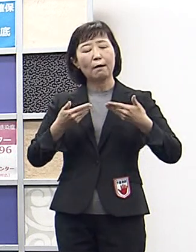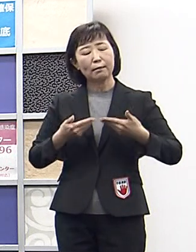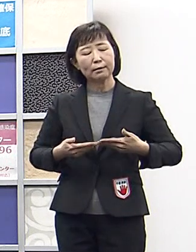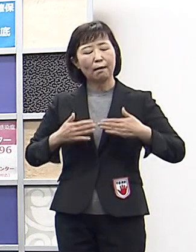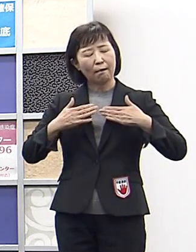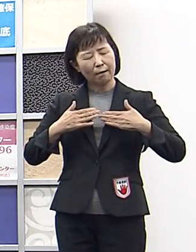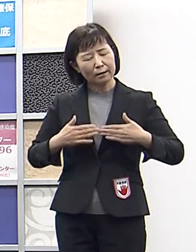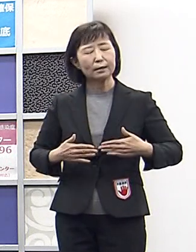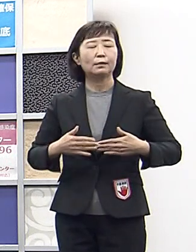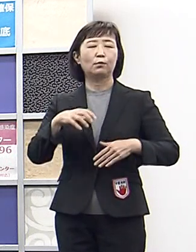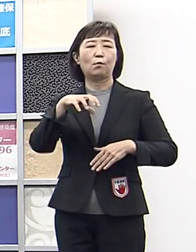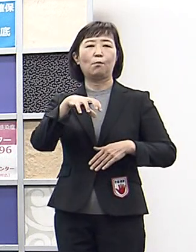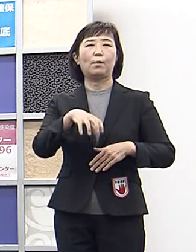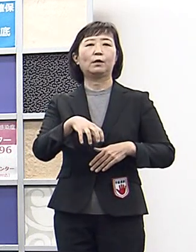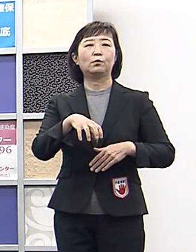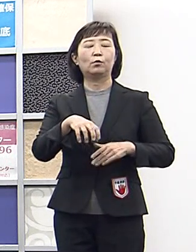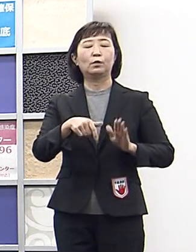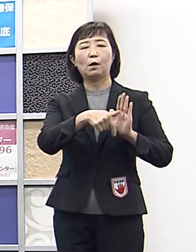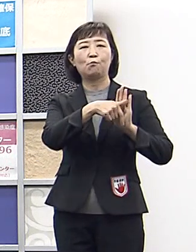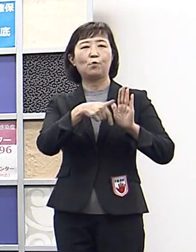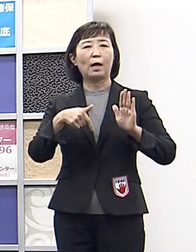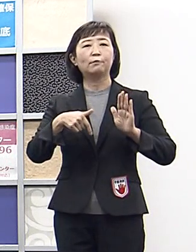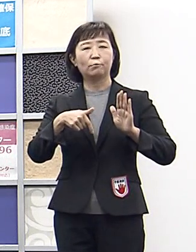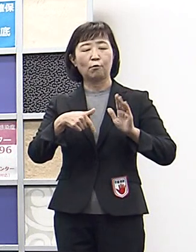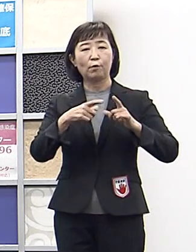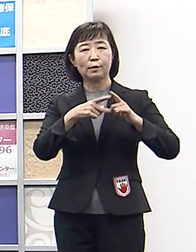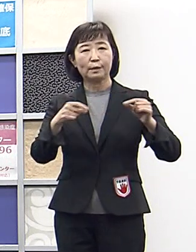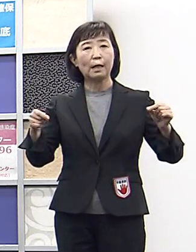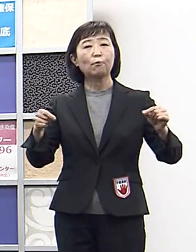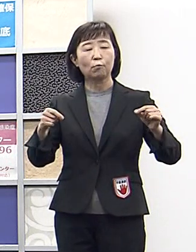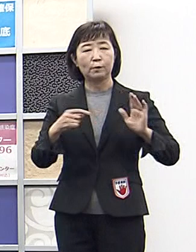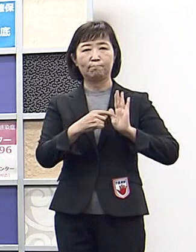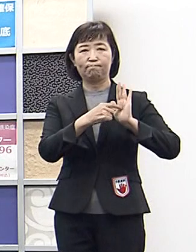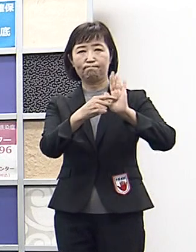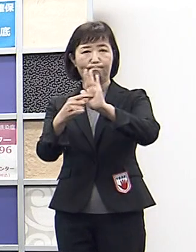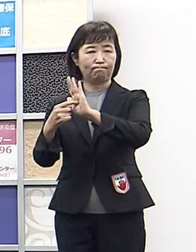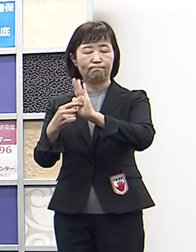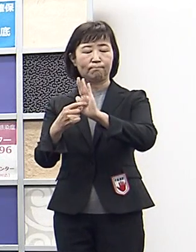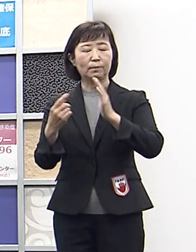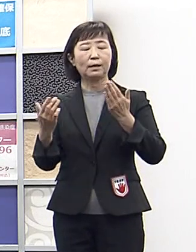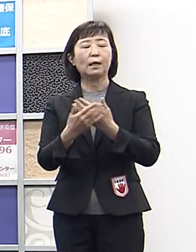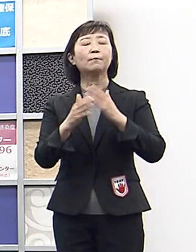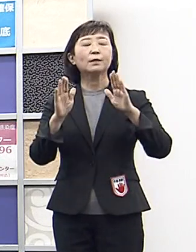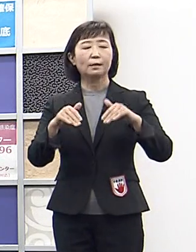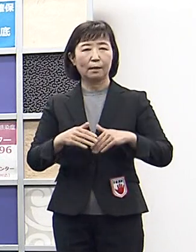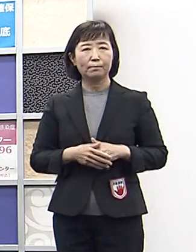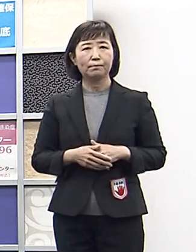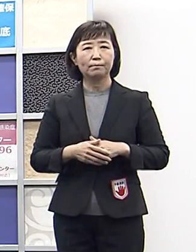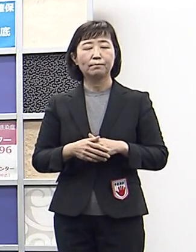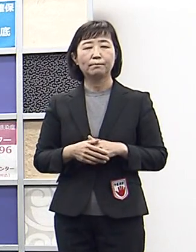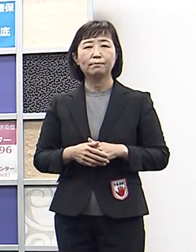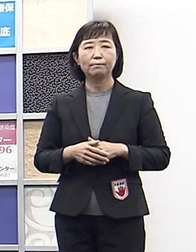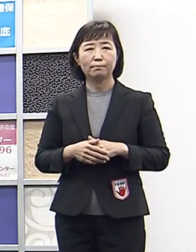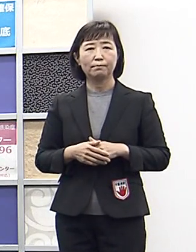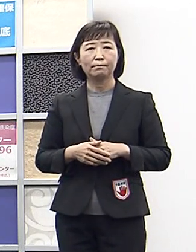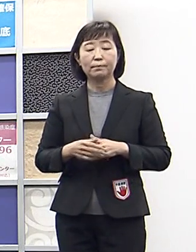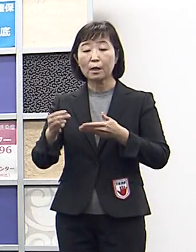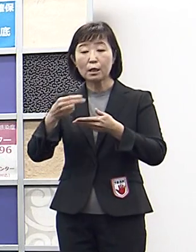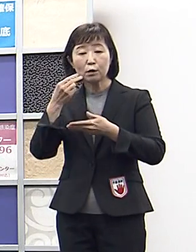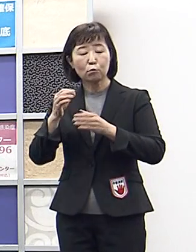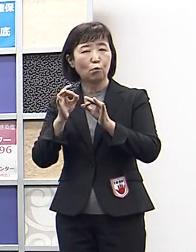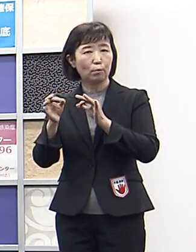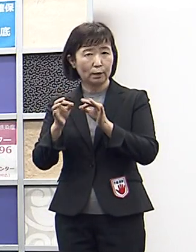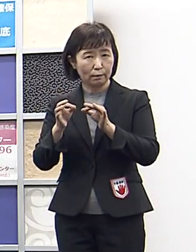安心な地域というブランド価値を獲得するに至ったとこのように認識をしております飲食業者